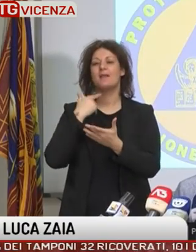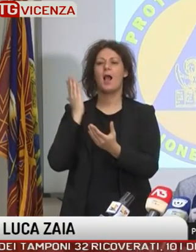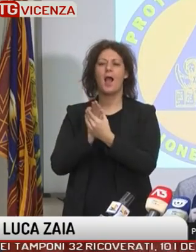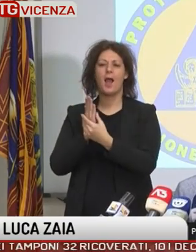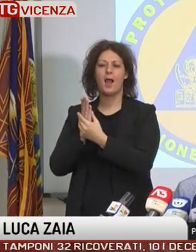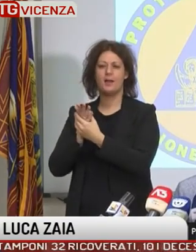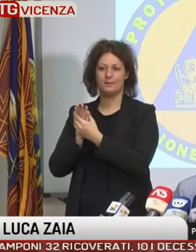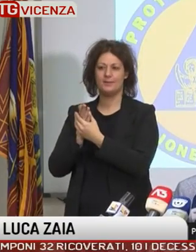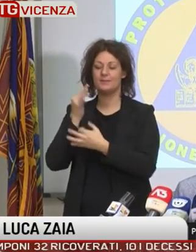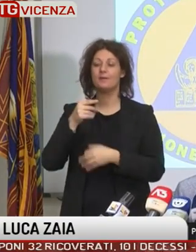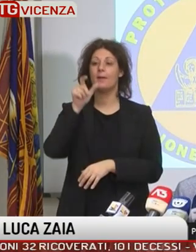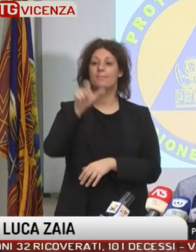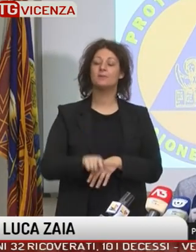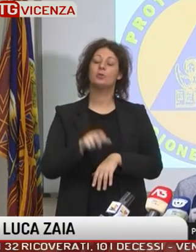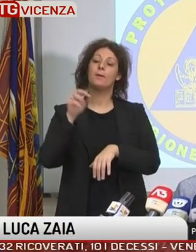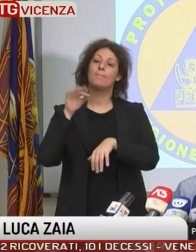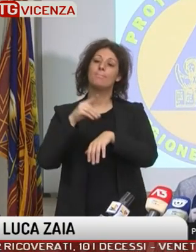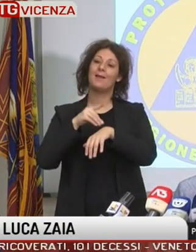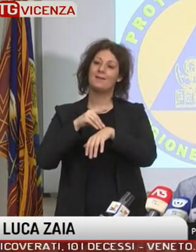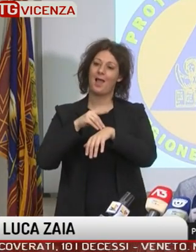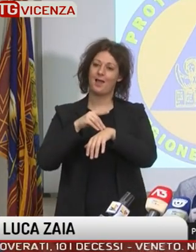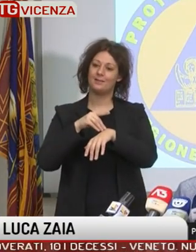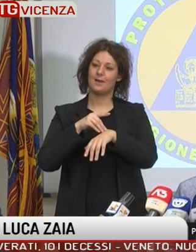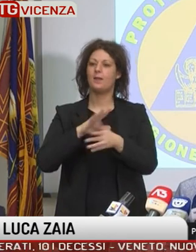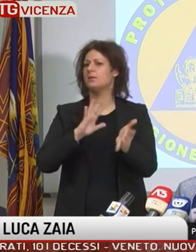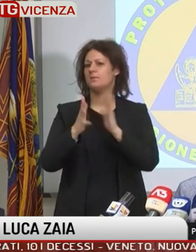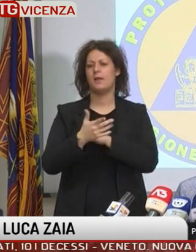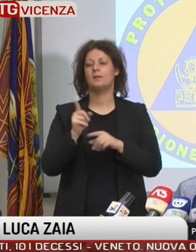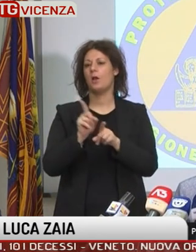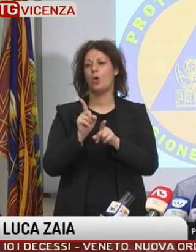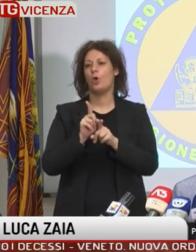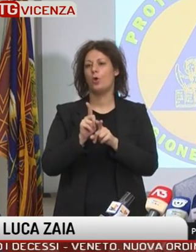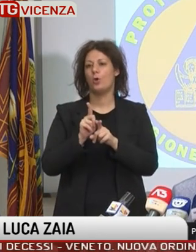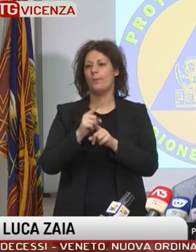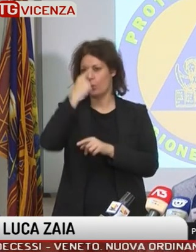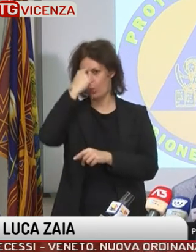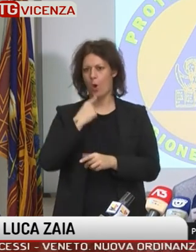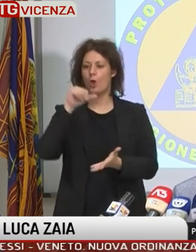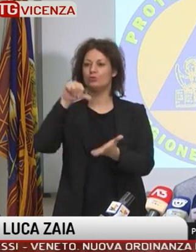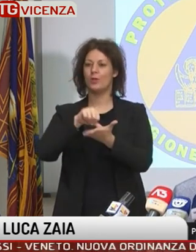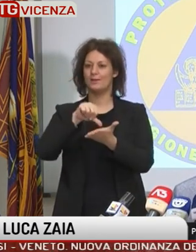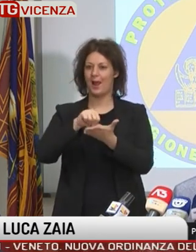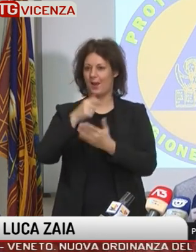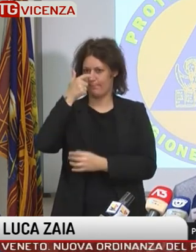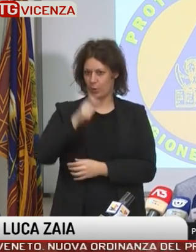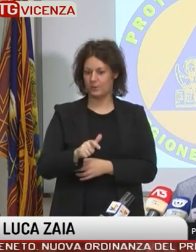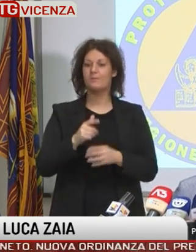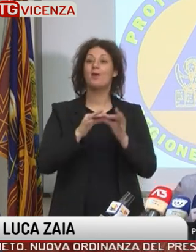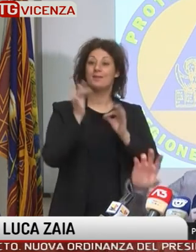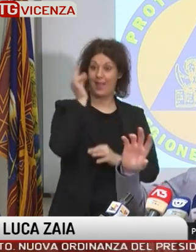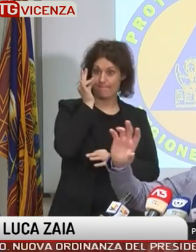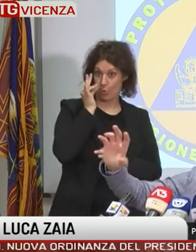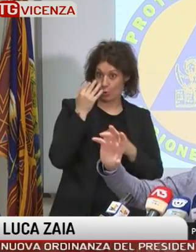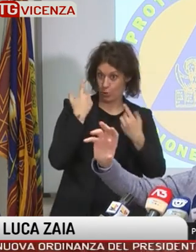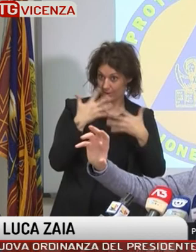pediatra di libera scelta di base diventa figura centrale in questa partita dai toni perché non fa solo il tampone rispetto a questo ma è